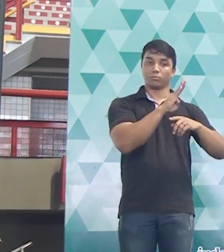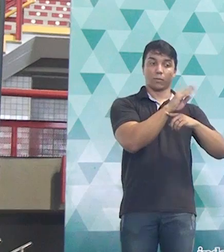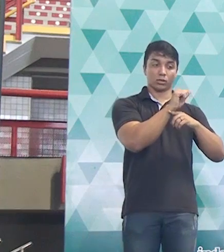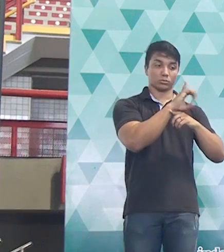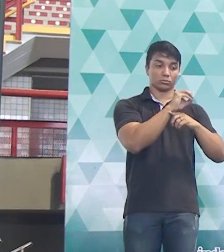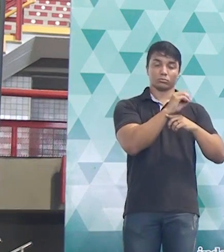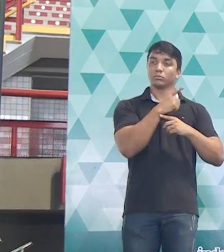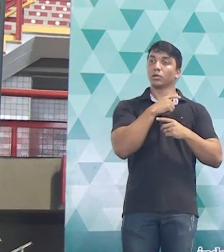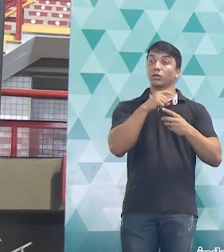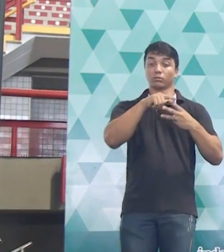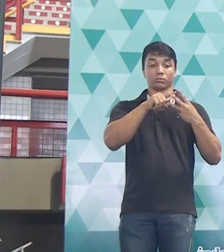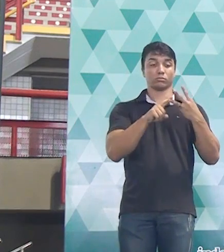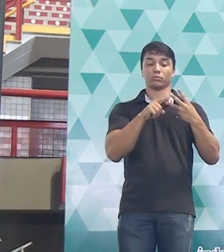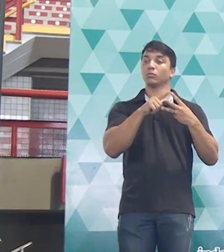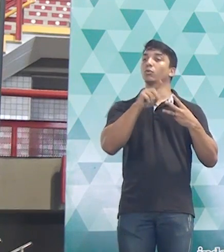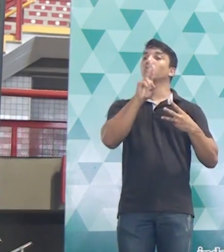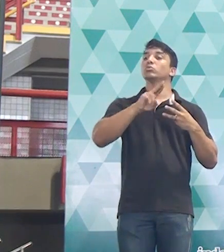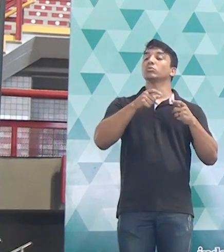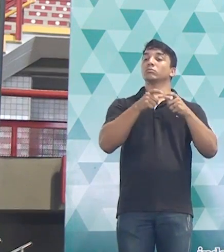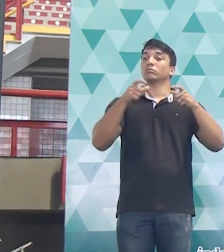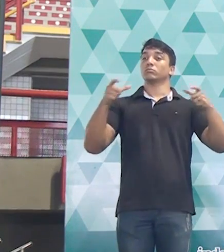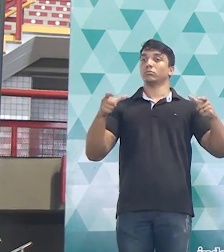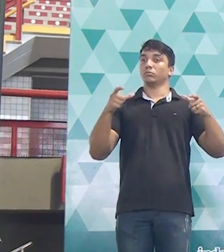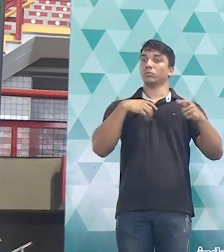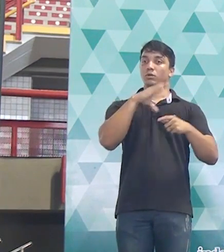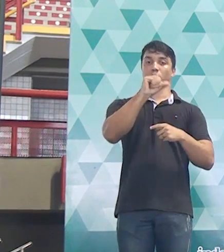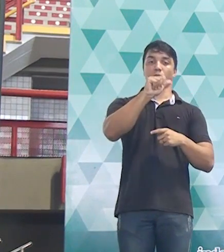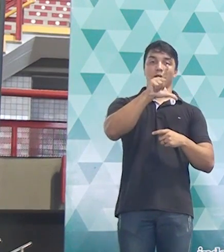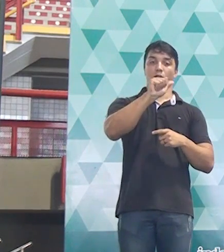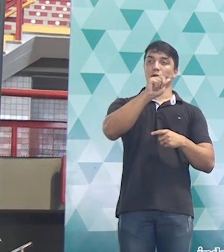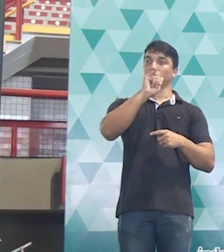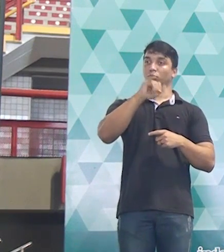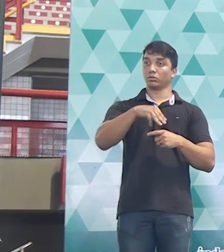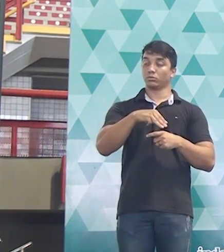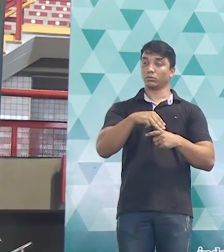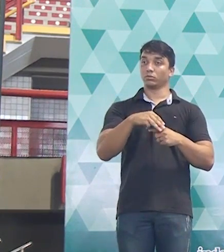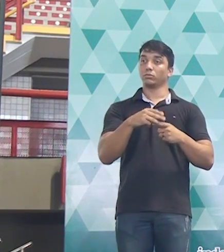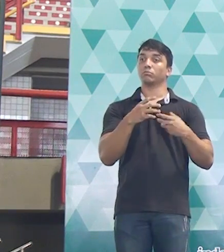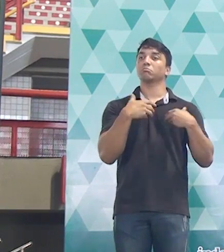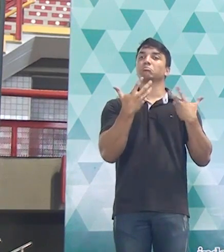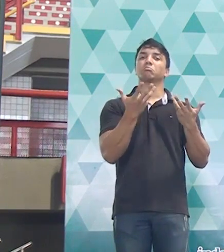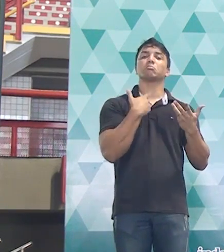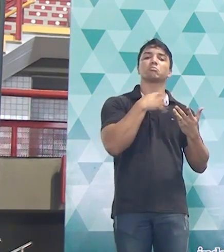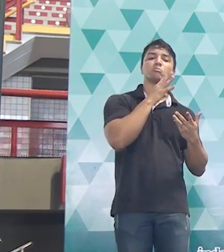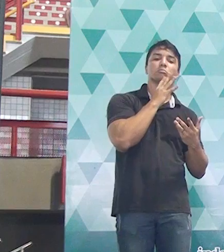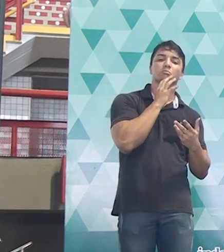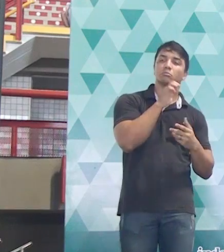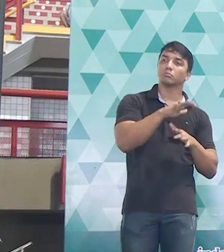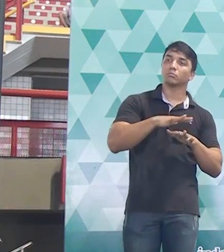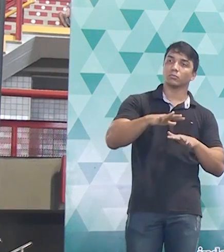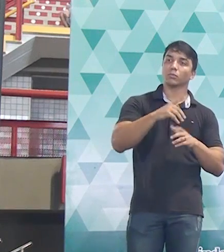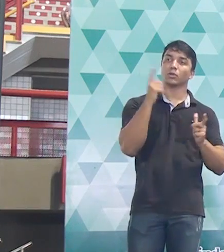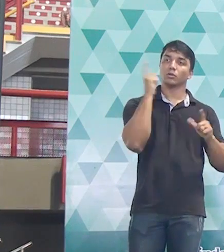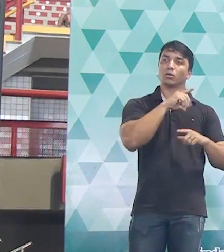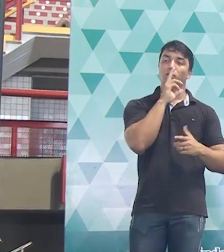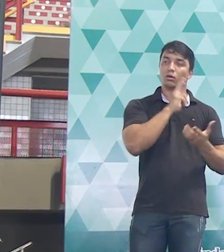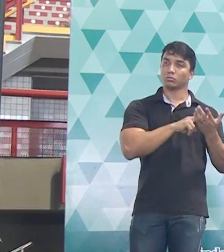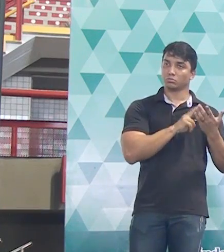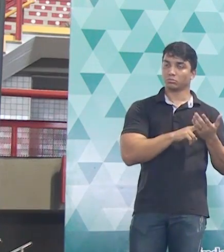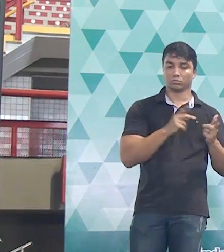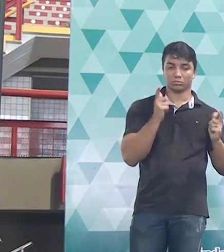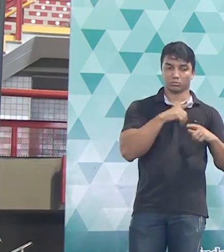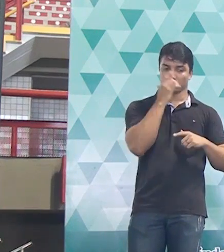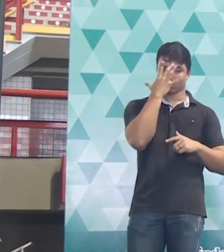3 substâncias mais usadas para fazer uma calagem. Se você souber quais são, você resolve a questão de primeira, sem muito